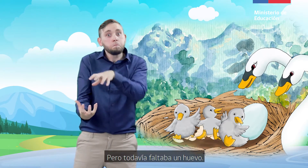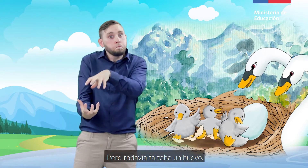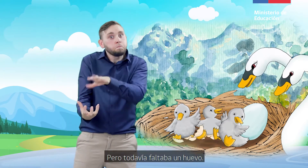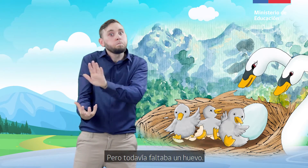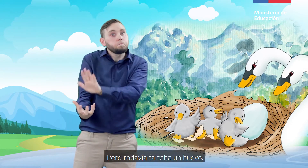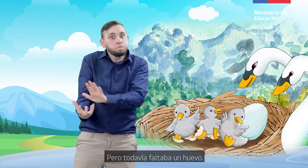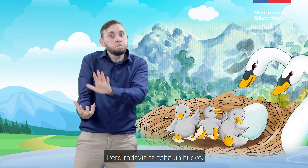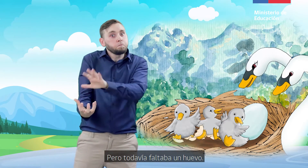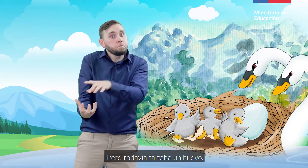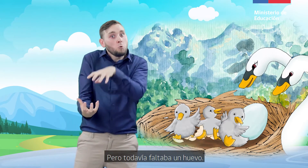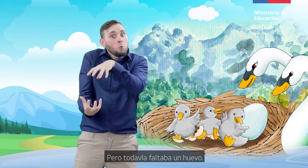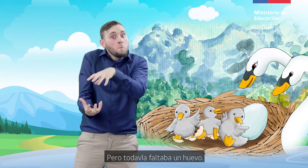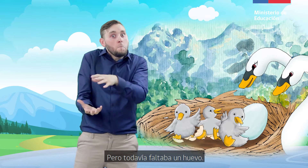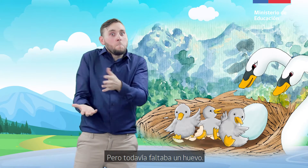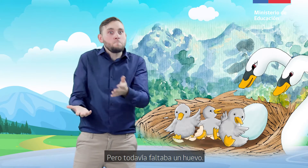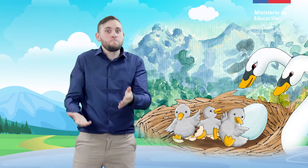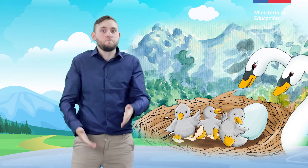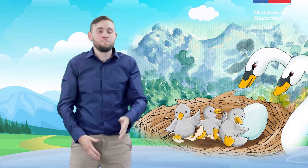Pero todavía faltaba un huevo.